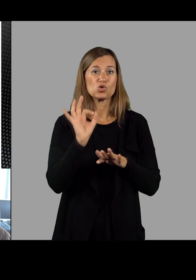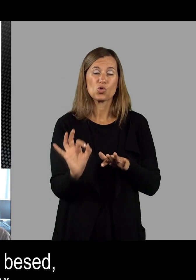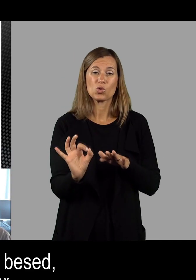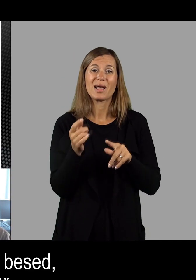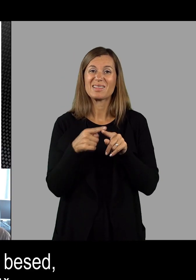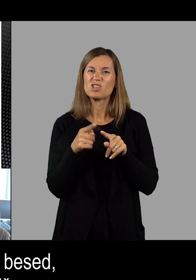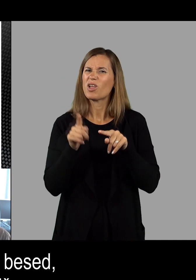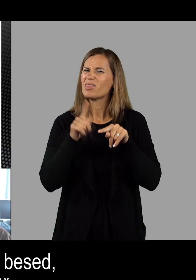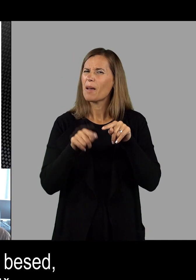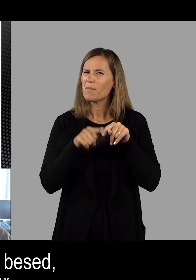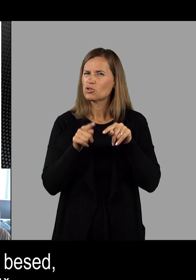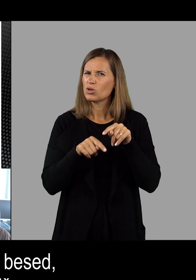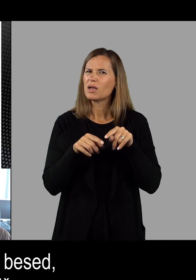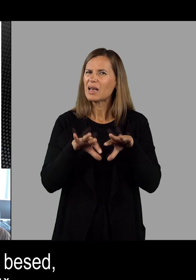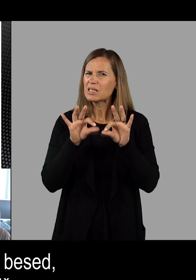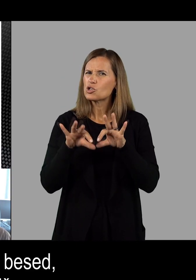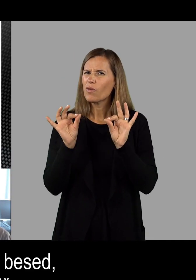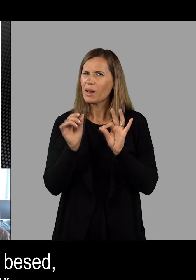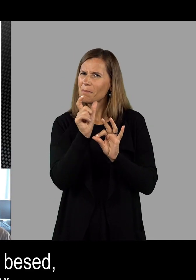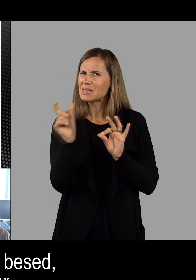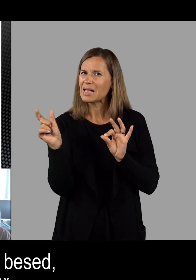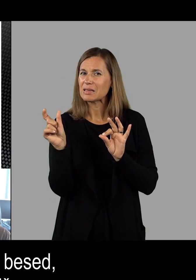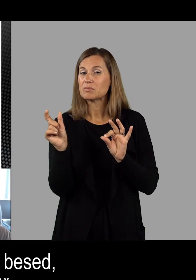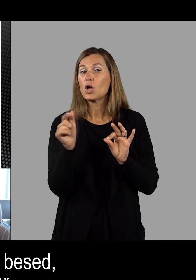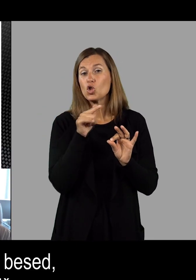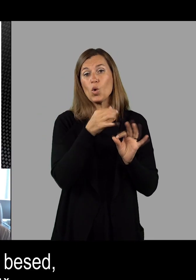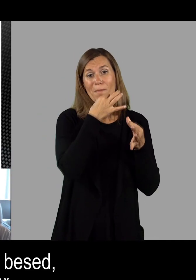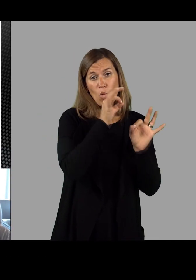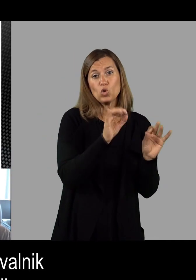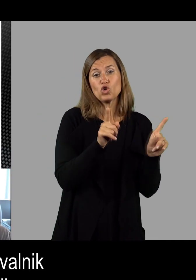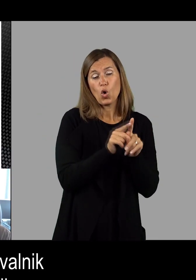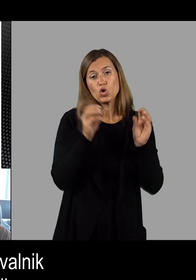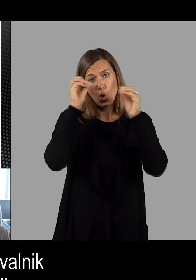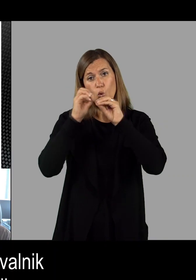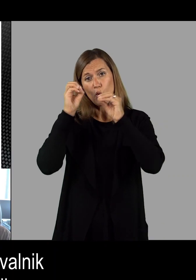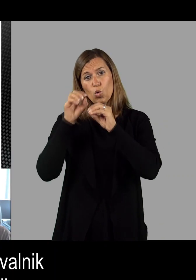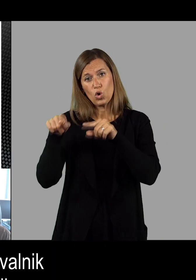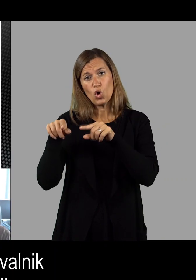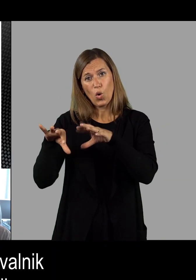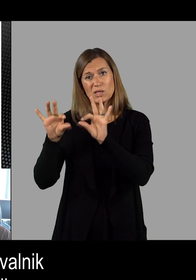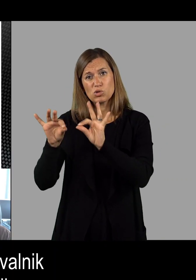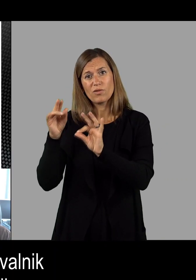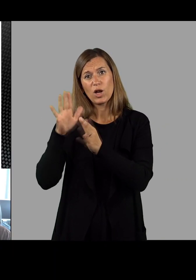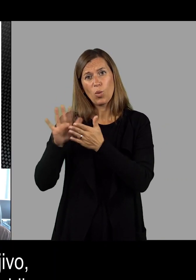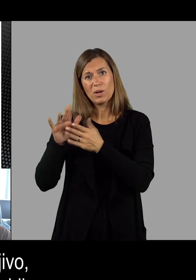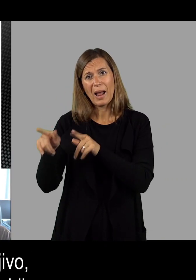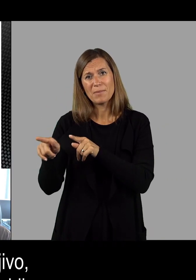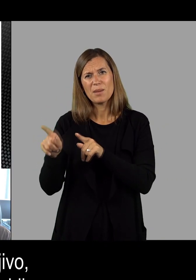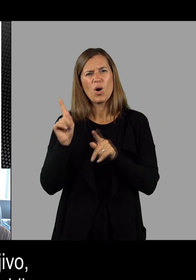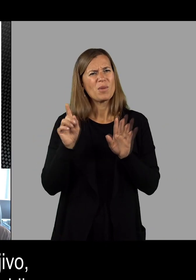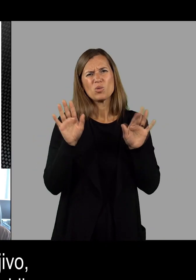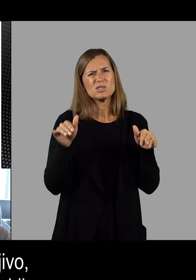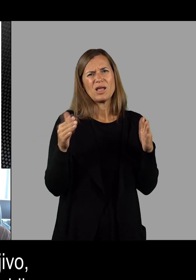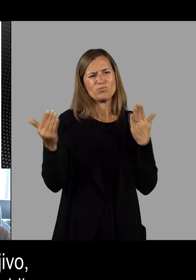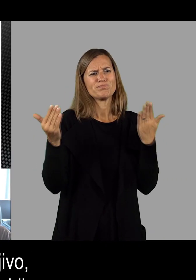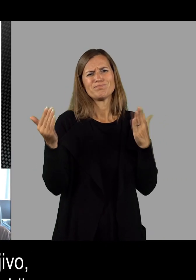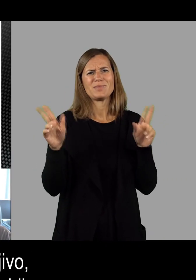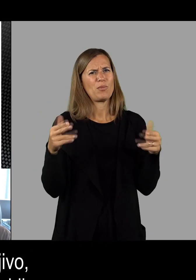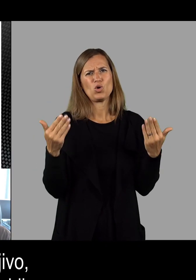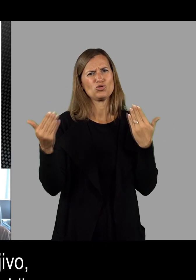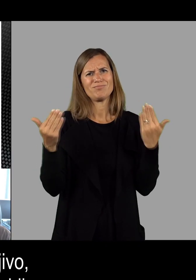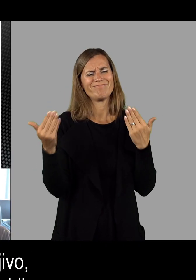18,9–19% deleža napačno razpoznanih besed, kar je resnici na ljubo boljše, kot če bi Google razpoznavalnik na tej domeni uporabljali, ampak ni povsem primerljivo, ne,